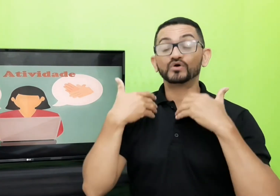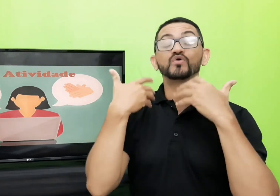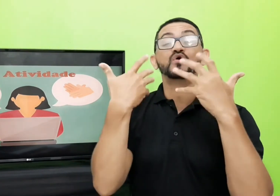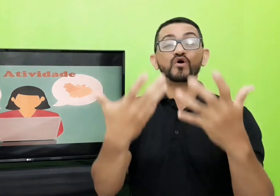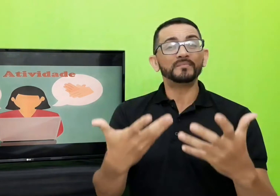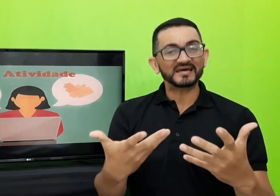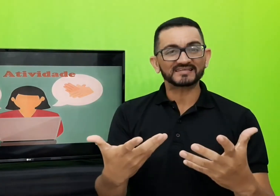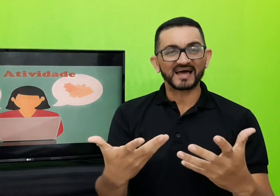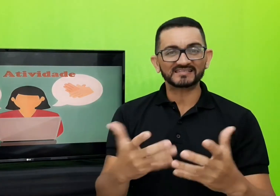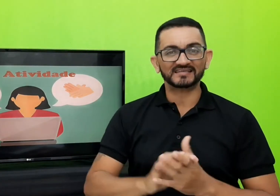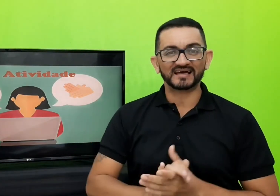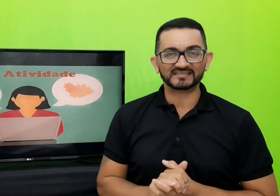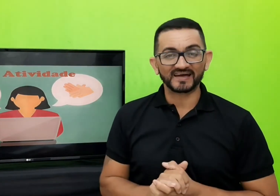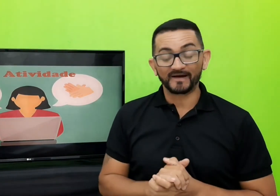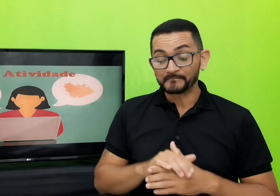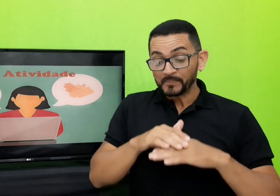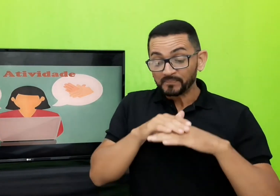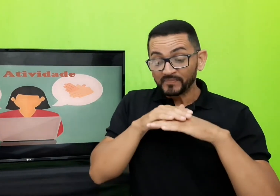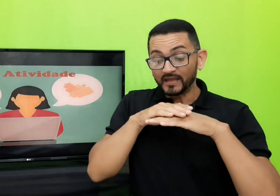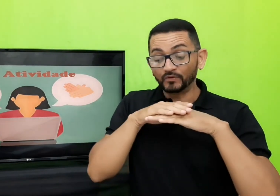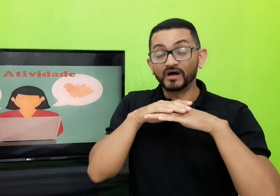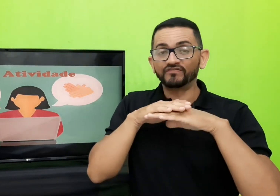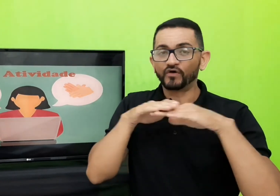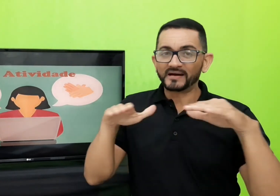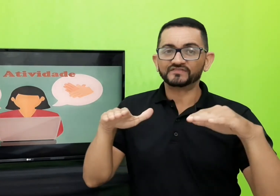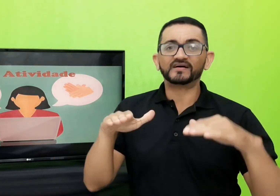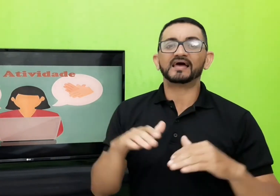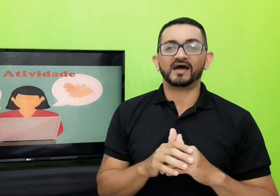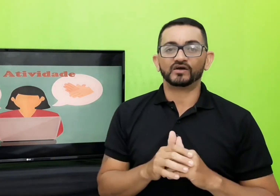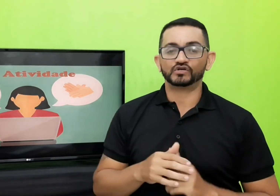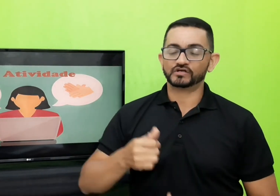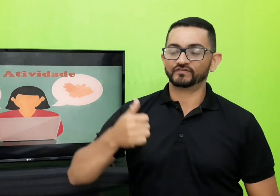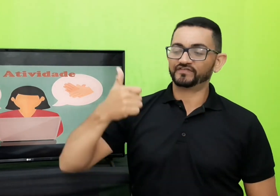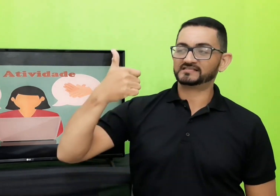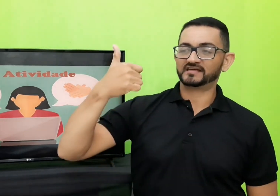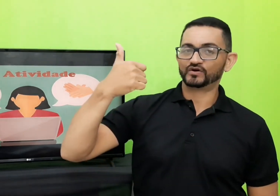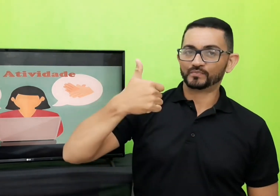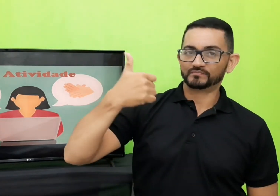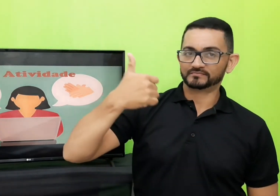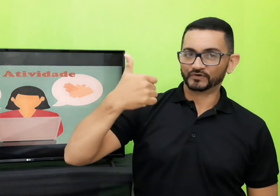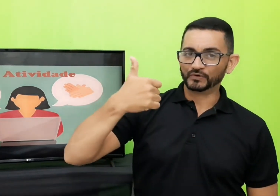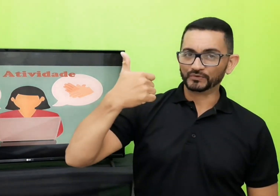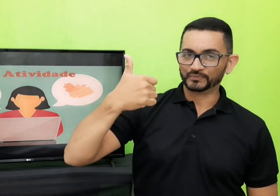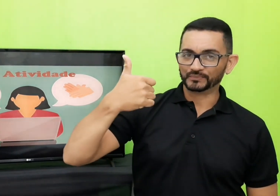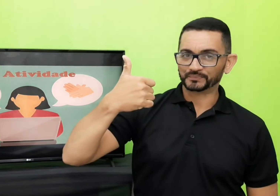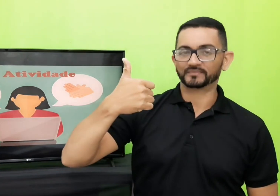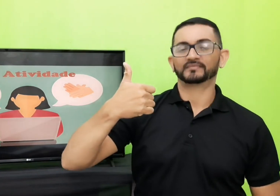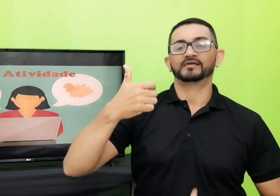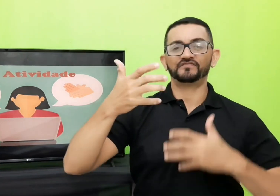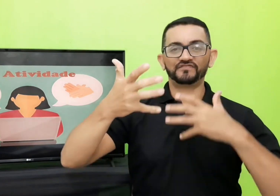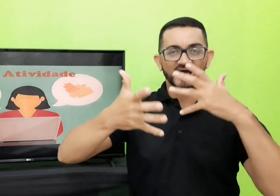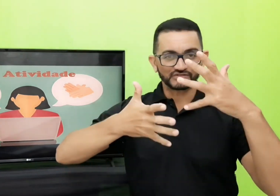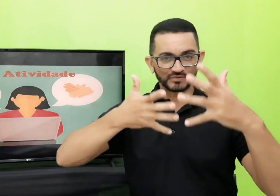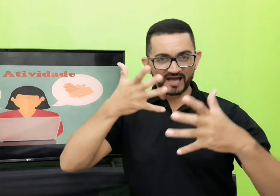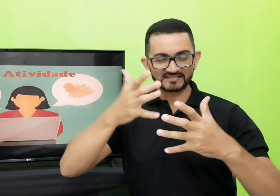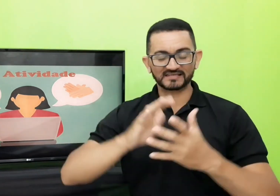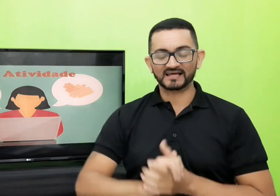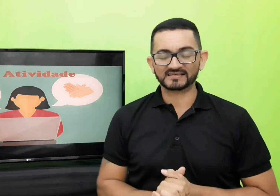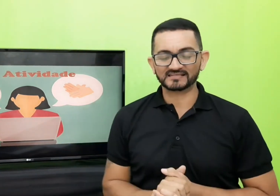eu começar a sinalizar, eu não vou mais falar. Eu só vou fazer 1 e faço a